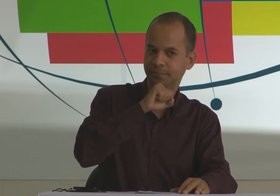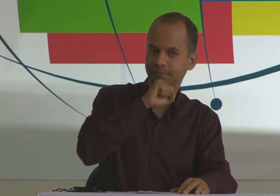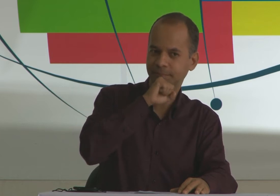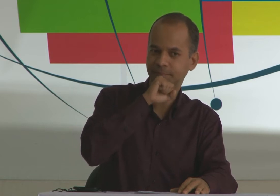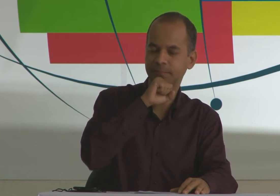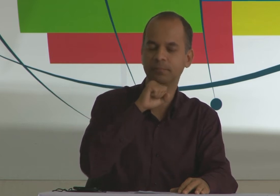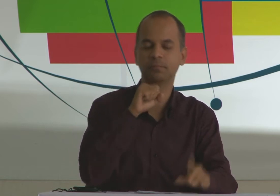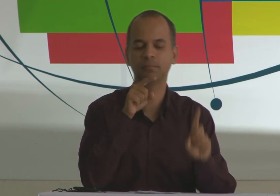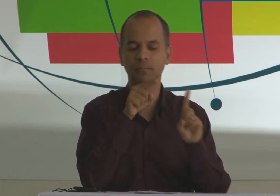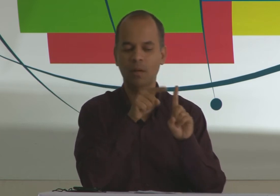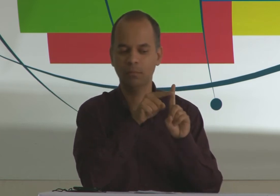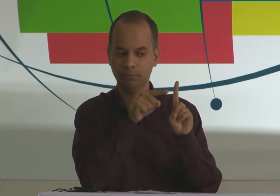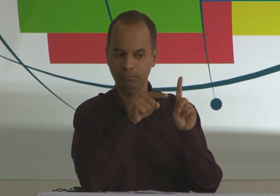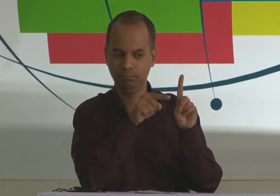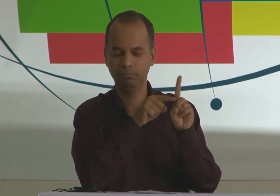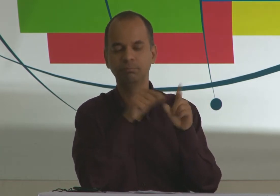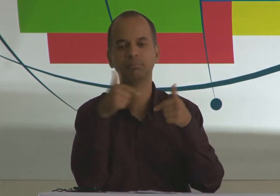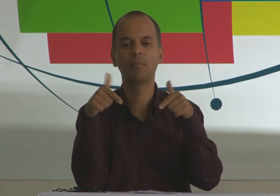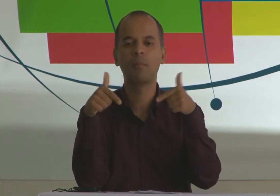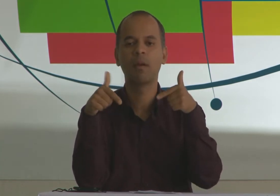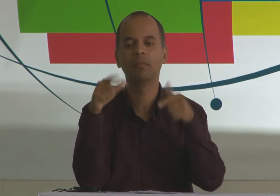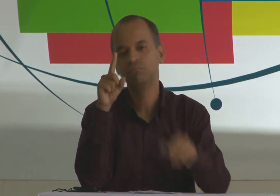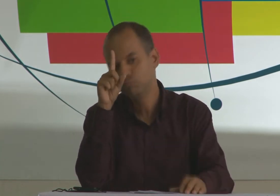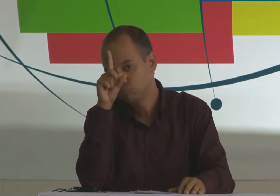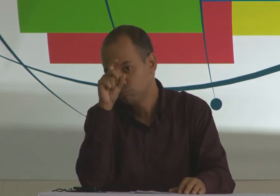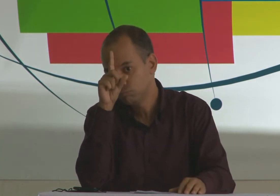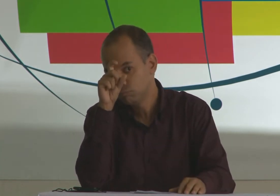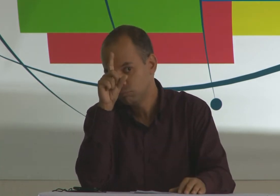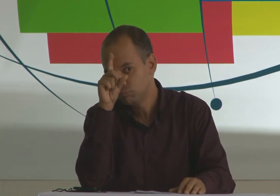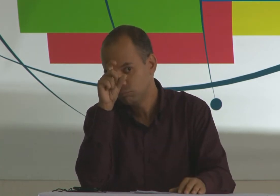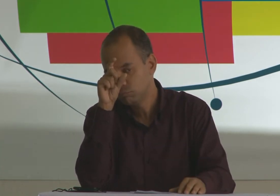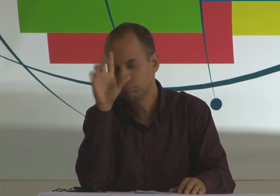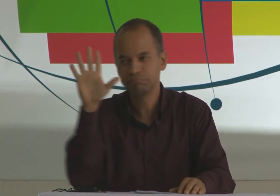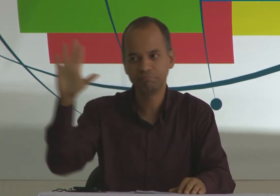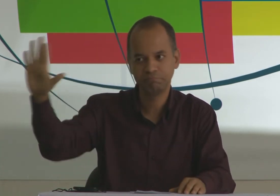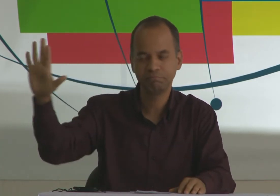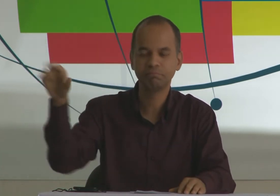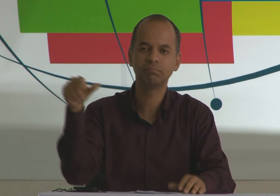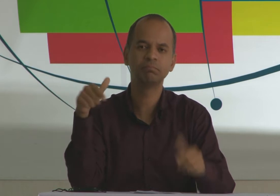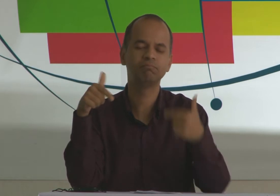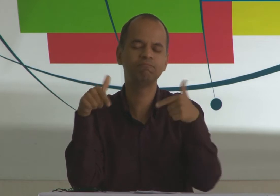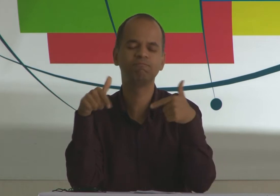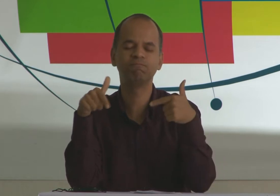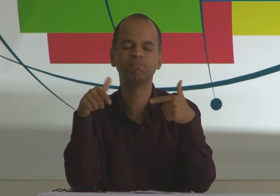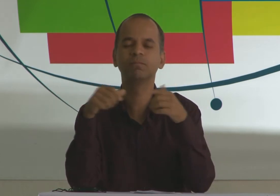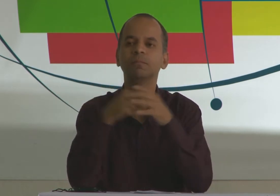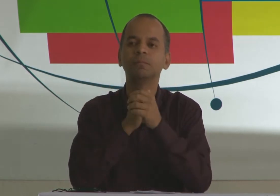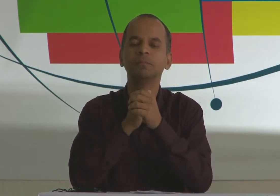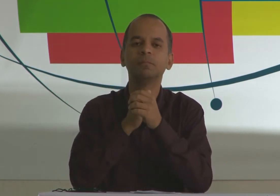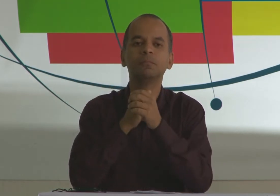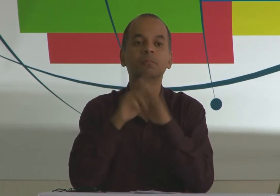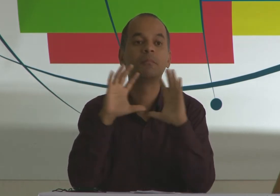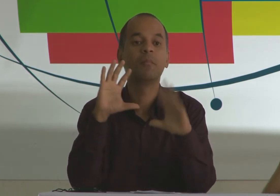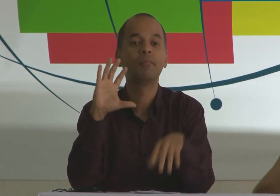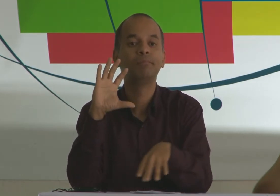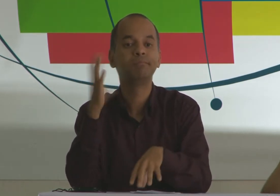Um tempo atrás, a minha mãe, ela, durante o período de gravidez, ela trabalhava dentro do hospital,